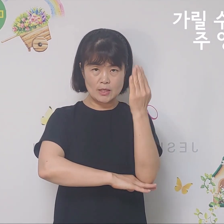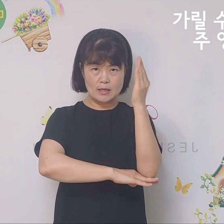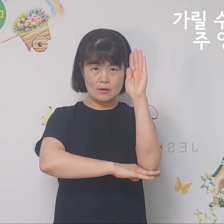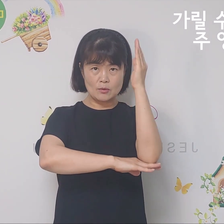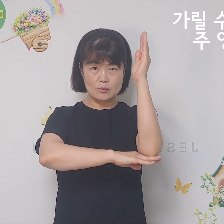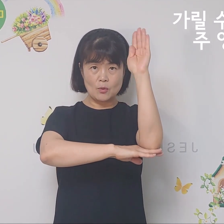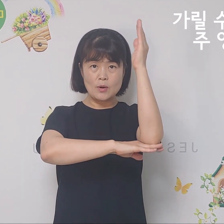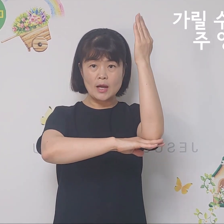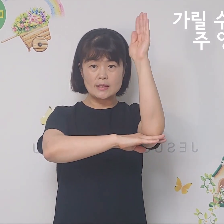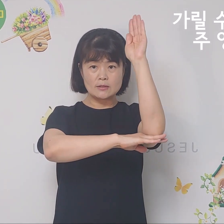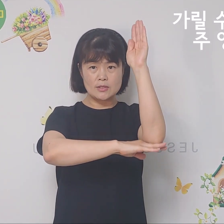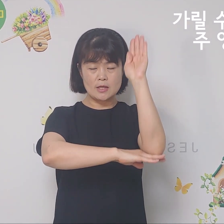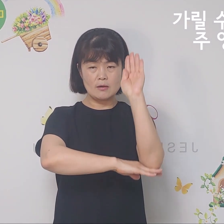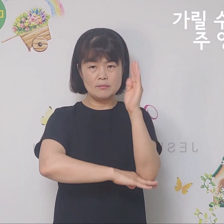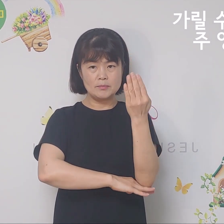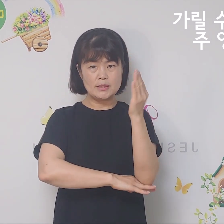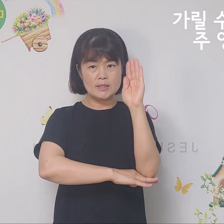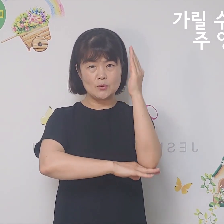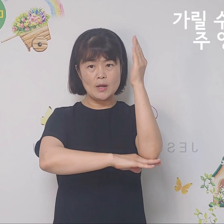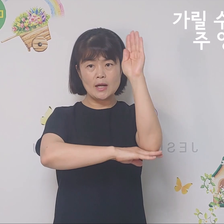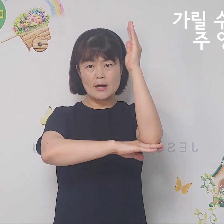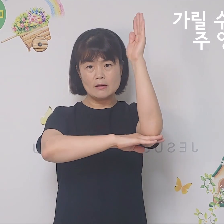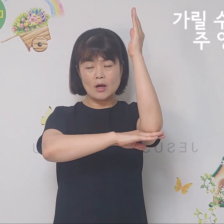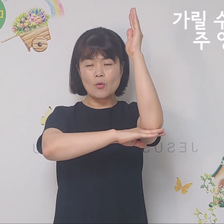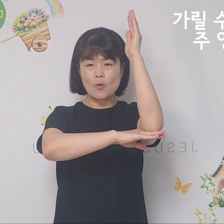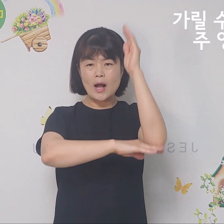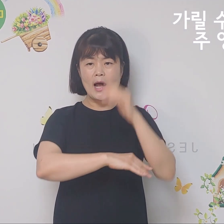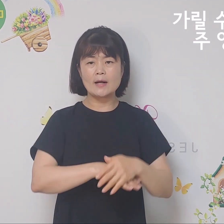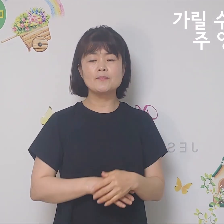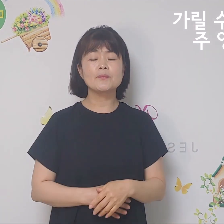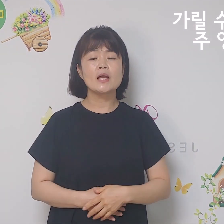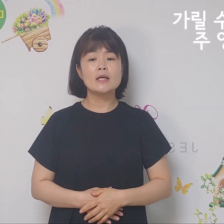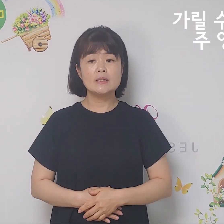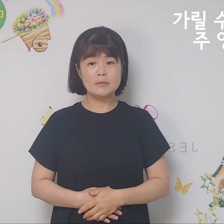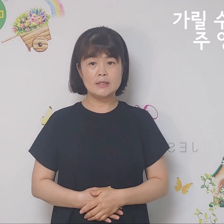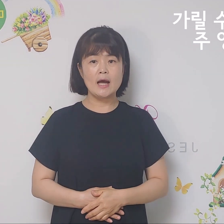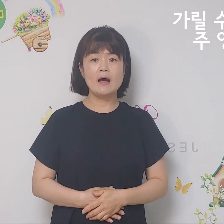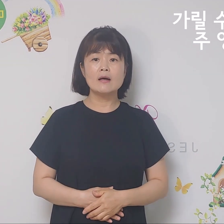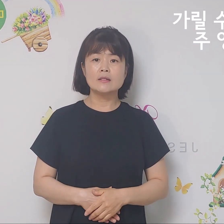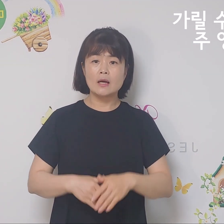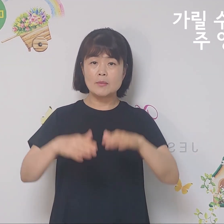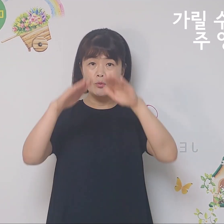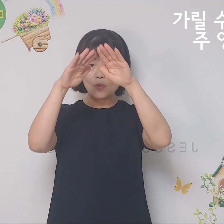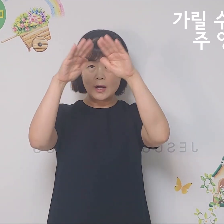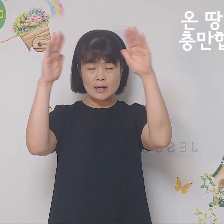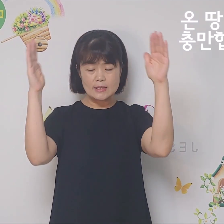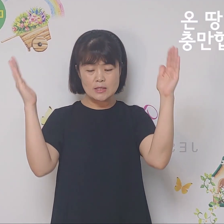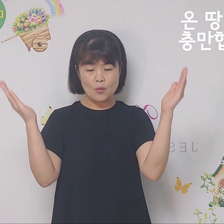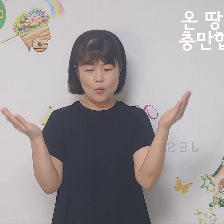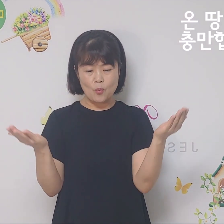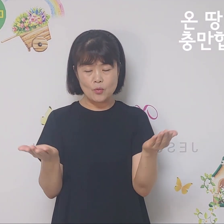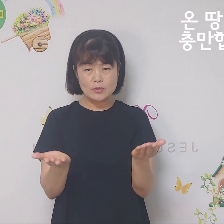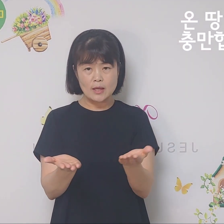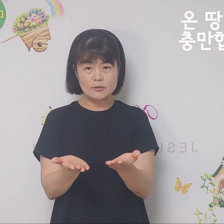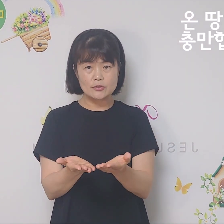이렇게 올라가는 것처럼 빛이 올라가요. 영광입니다. 그 다음에 또 아까 했죠. 온